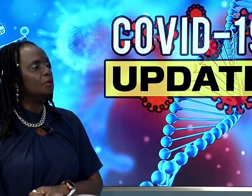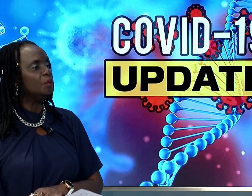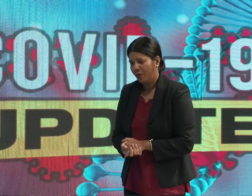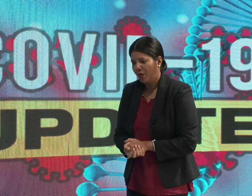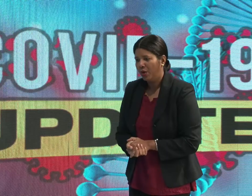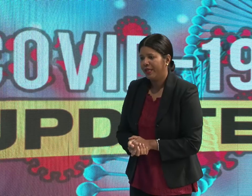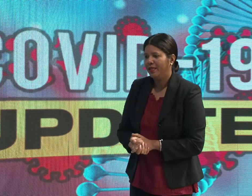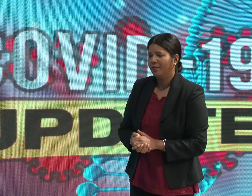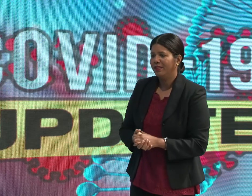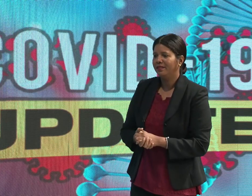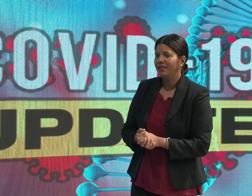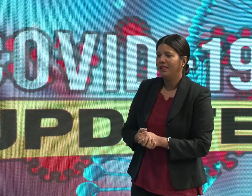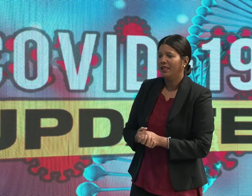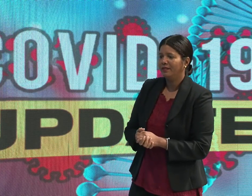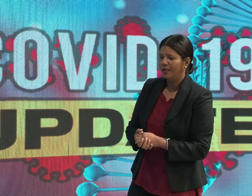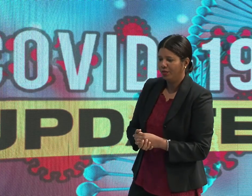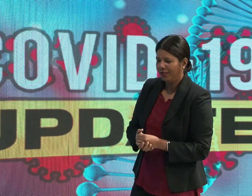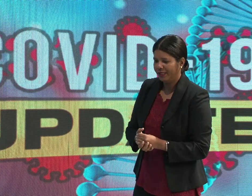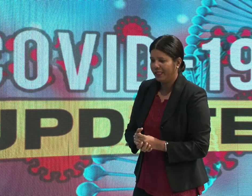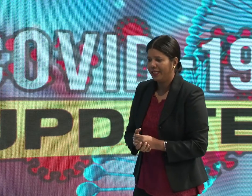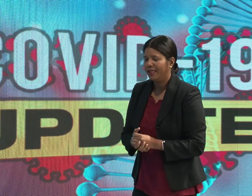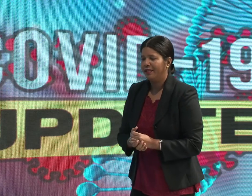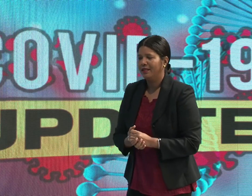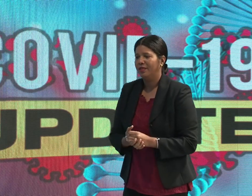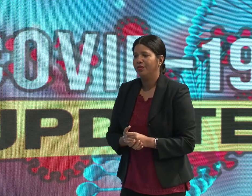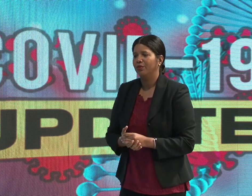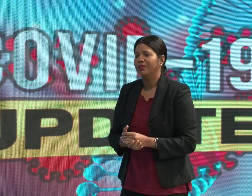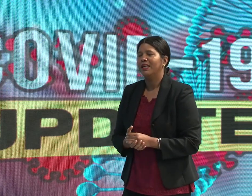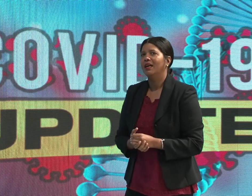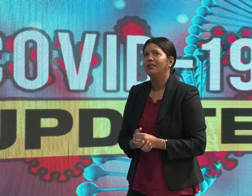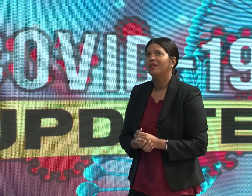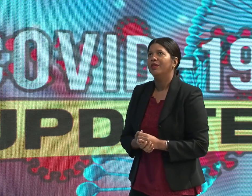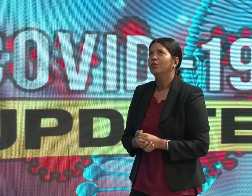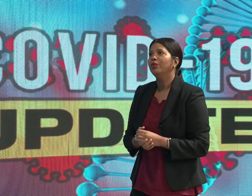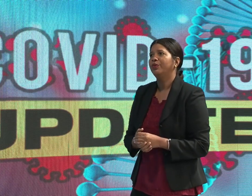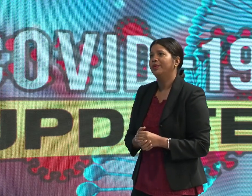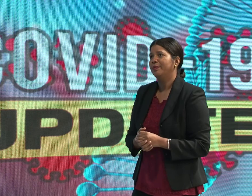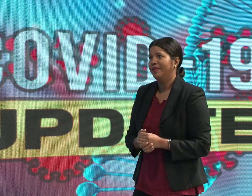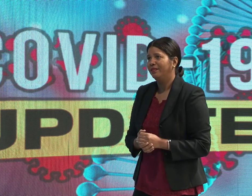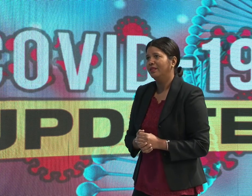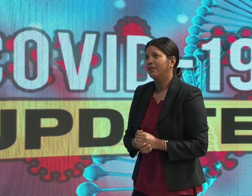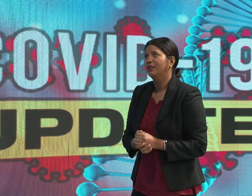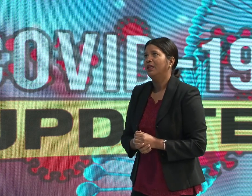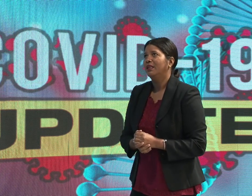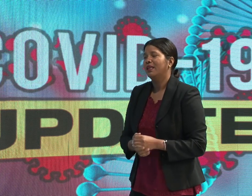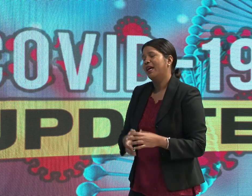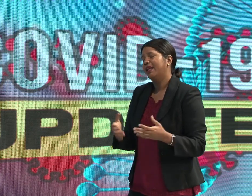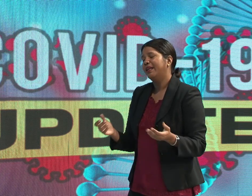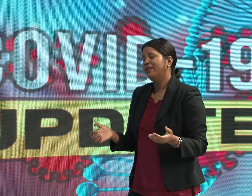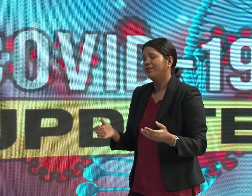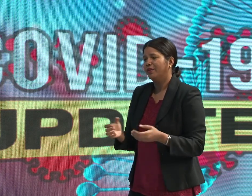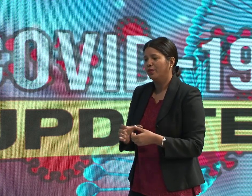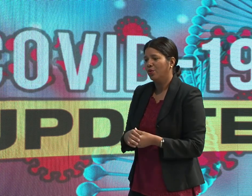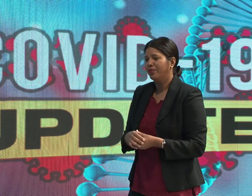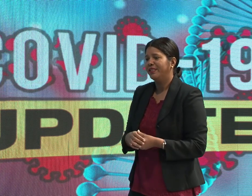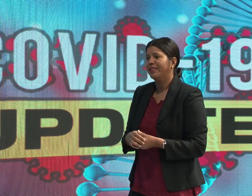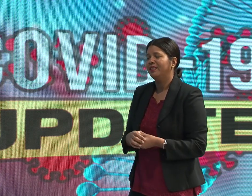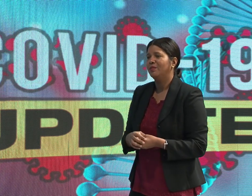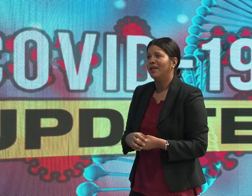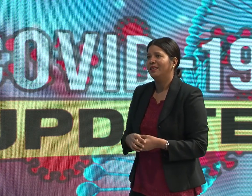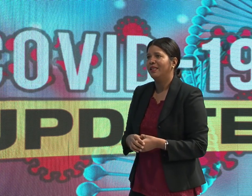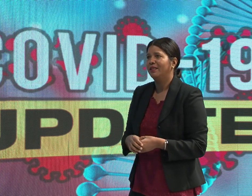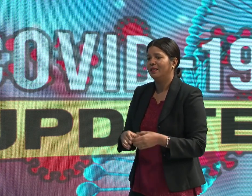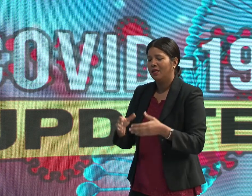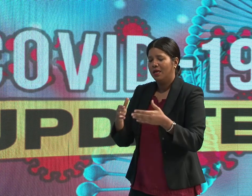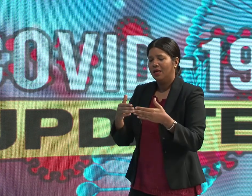ministerie dit op? Oké, het ministerie en zeker de regering heeft erover nagedacht van hoe kunnen we de mensen die naar aanleiding van